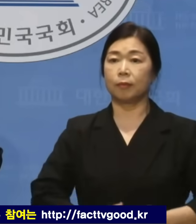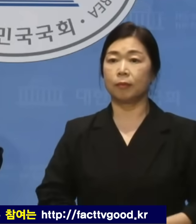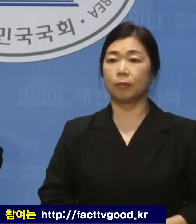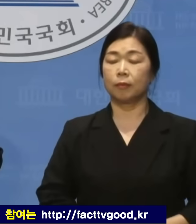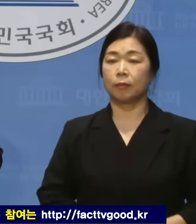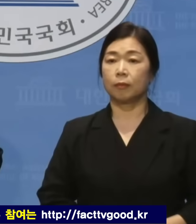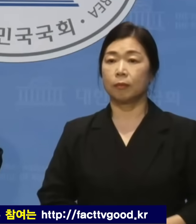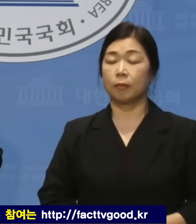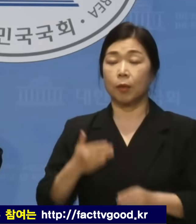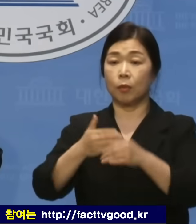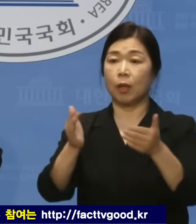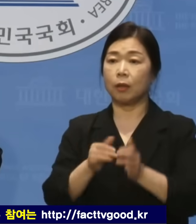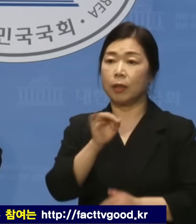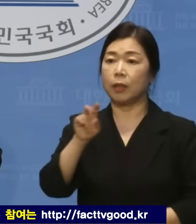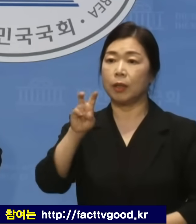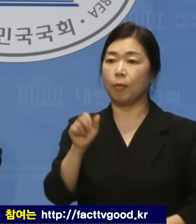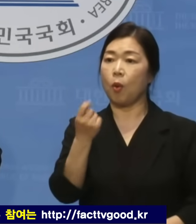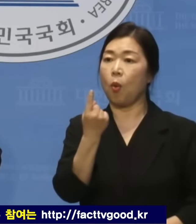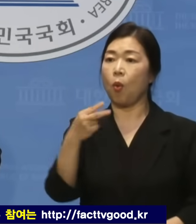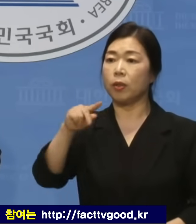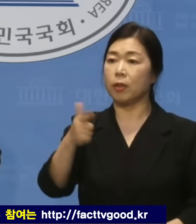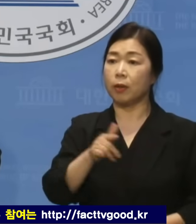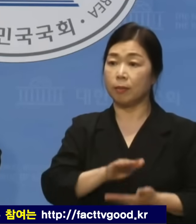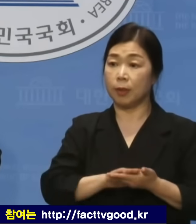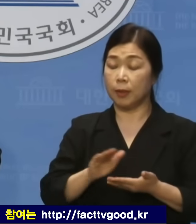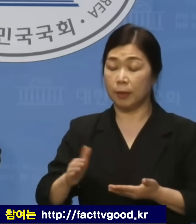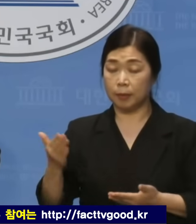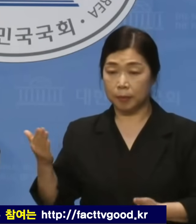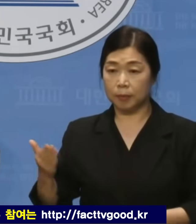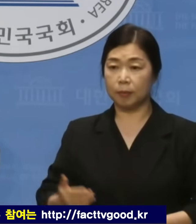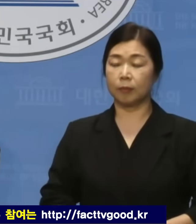올리겠습니다. 더불어민주당 임호선 의원님이십니다.